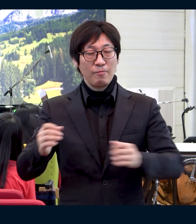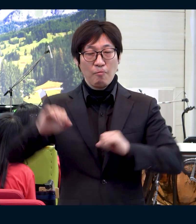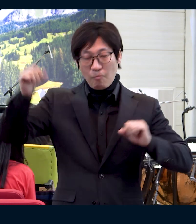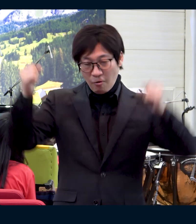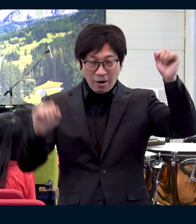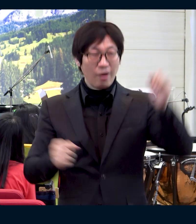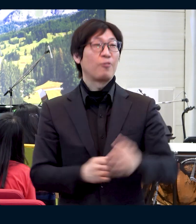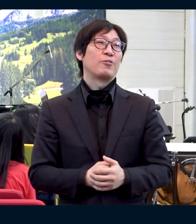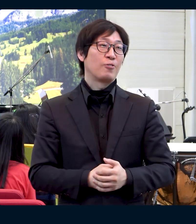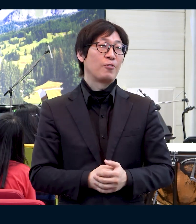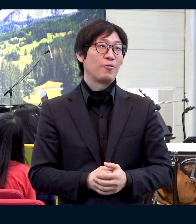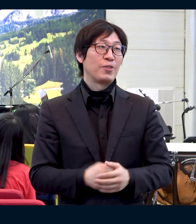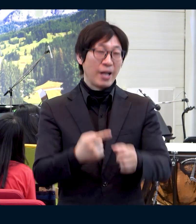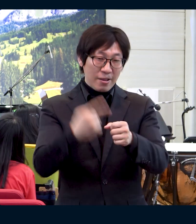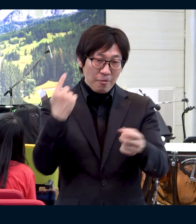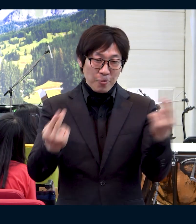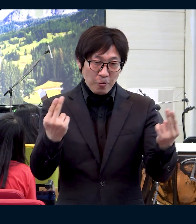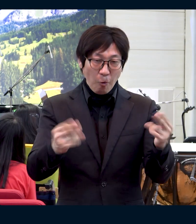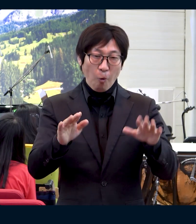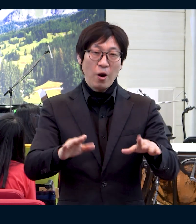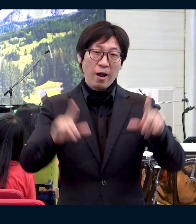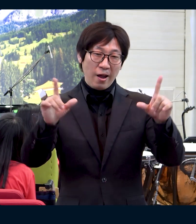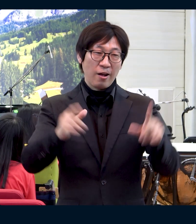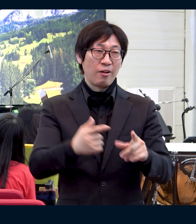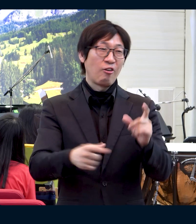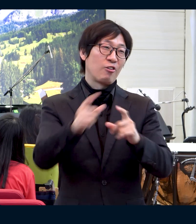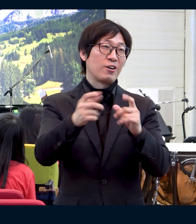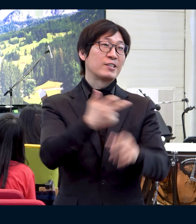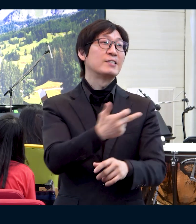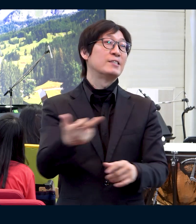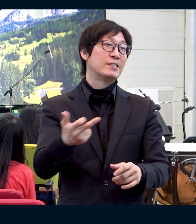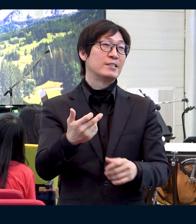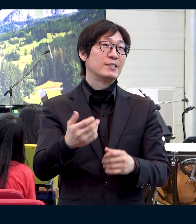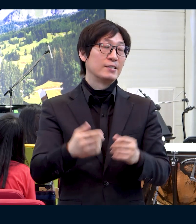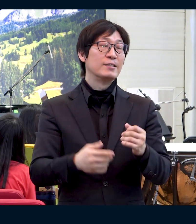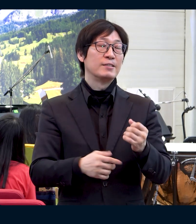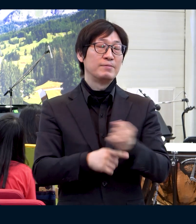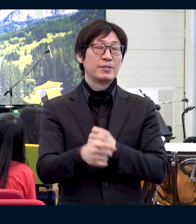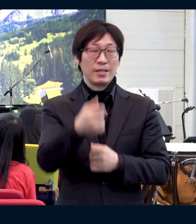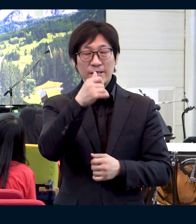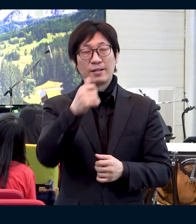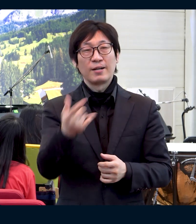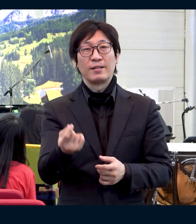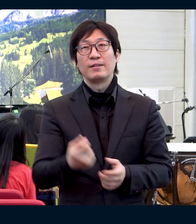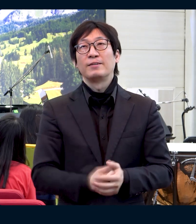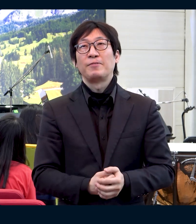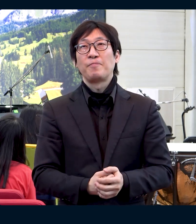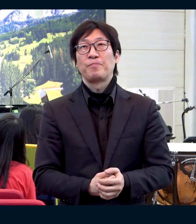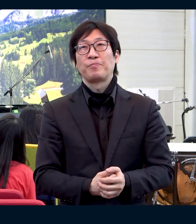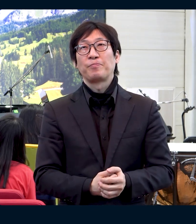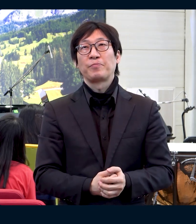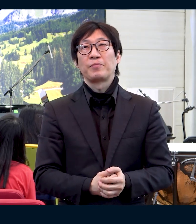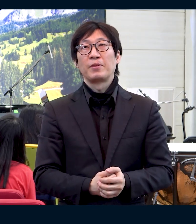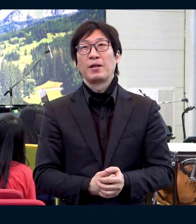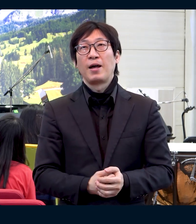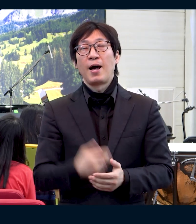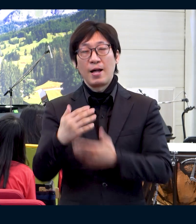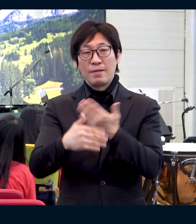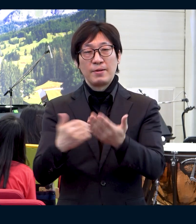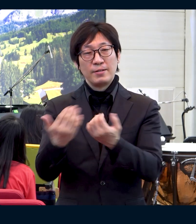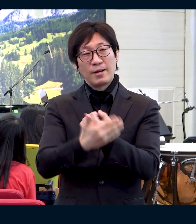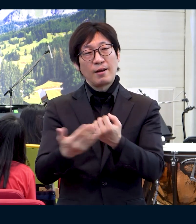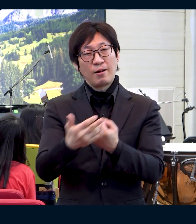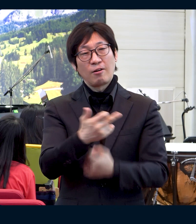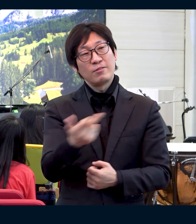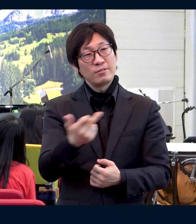더 힘차게 또 하나님을 찬양하고 예배하는 시간이 아닌가 이렇게 생각돼서 여느 해보다도 하나님이 주신 은혜가 더 큰